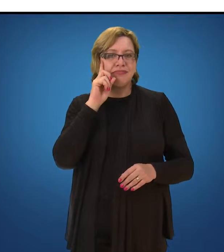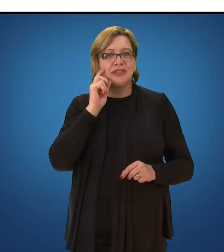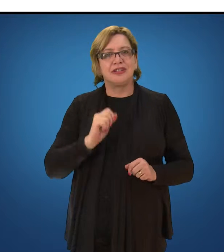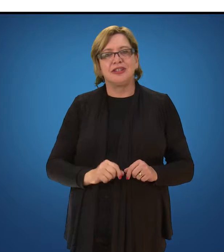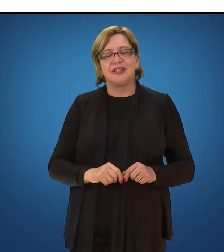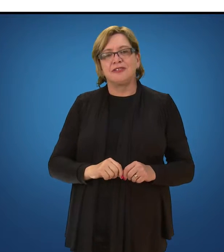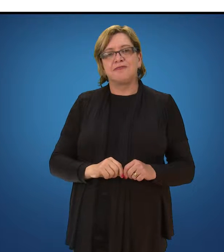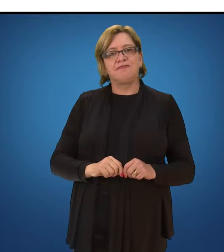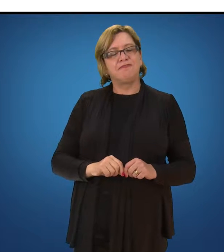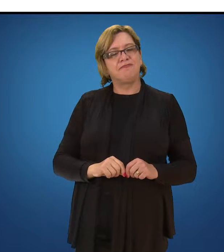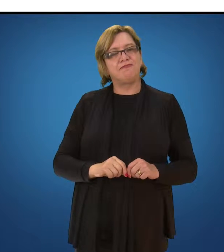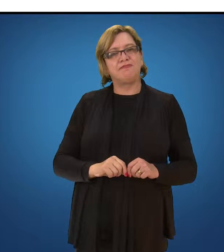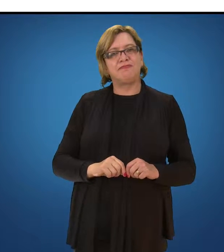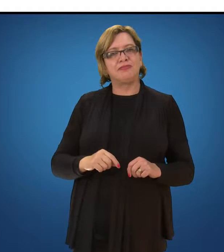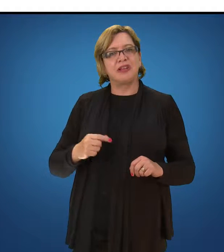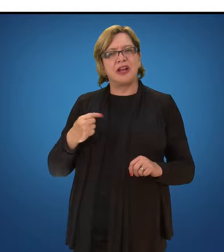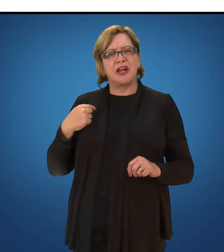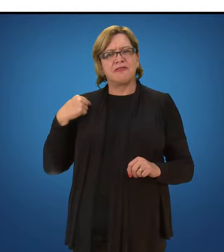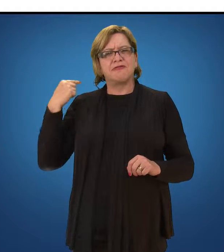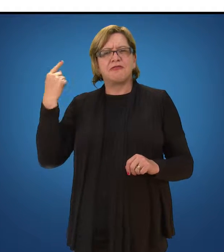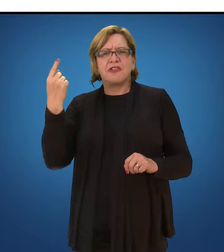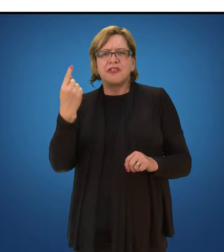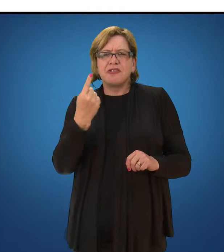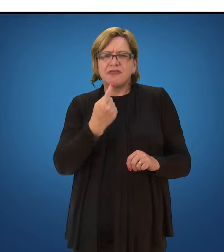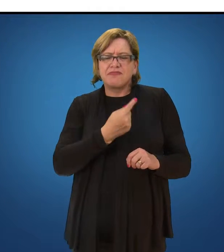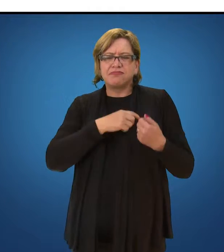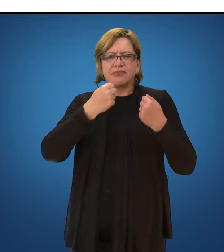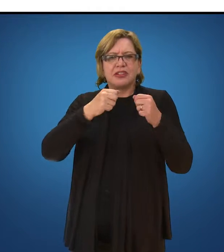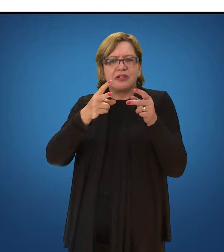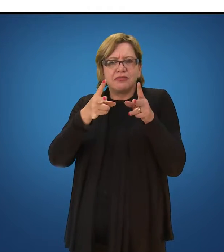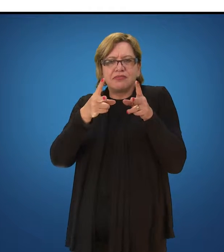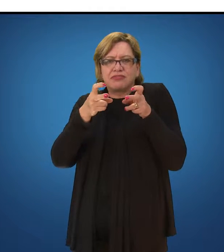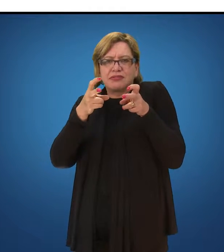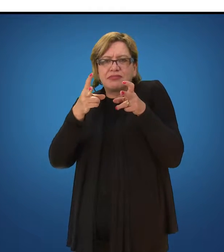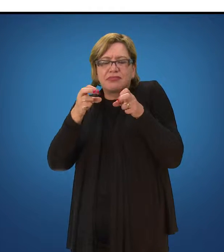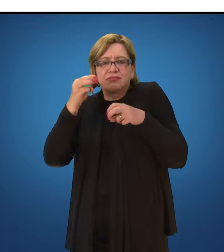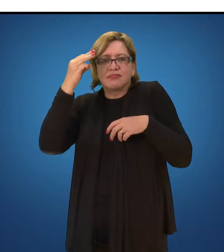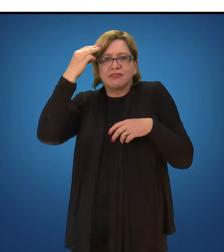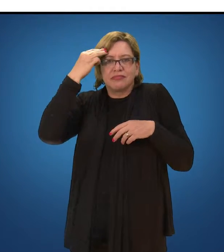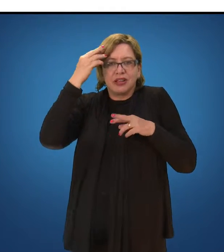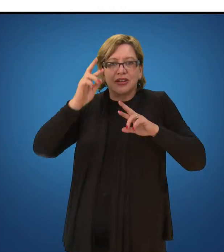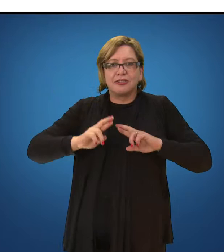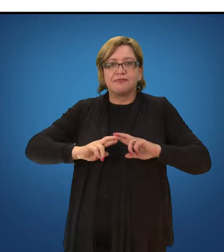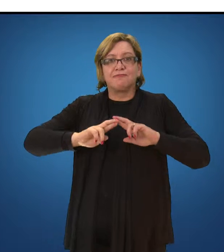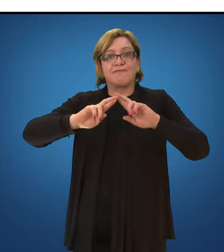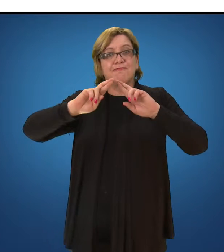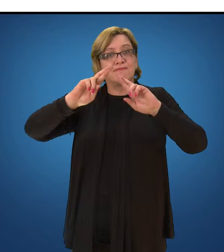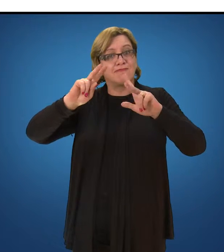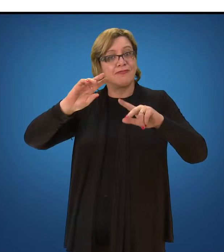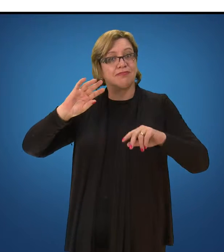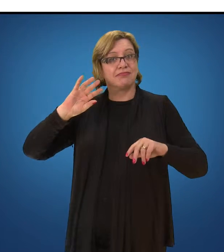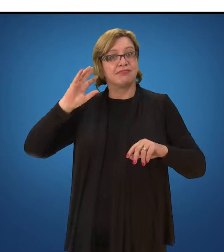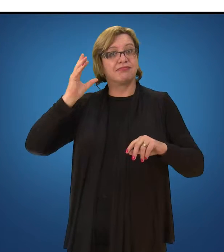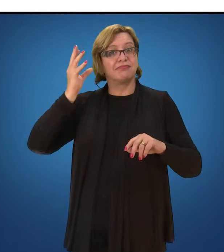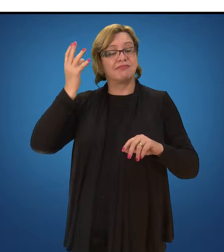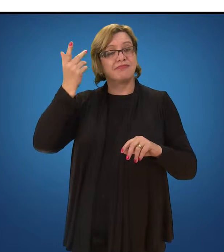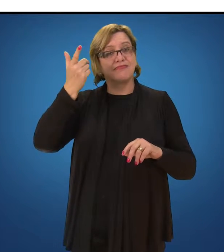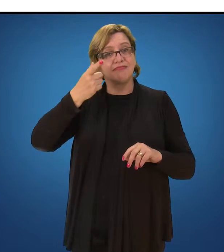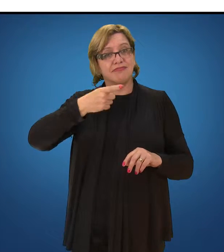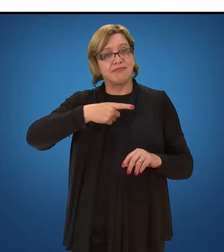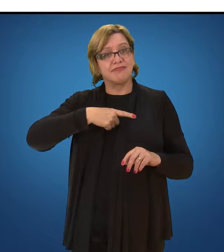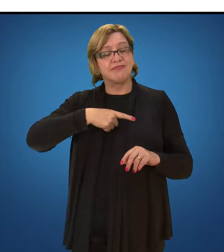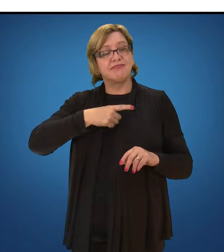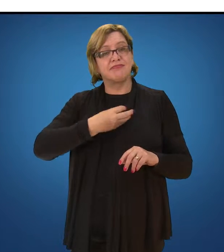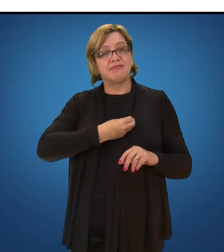No entanto, a gente tem que distinguir a memória de outros processos, outros fenômenos mentais que estão